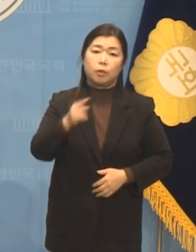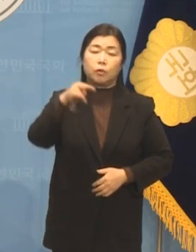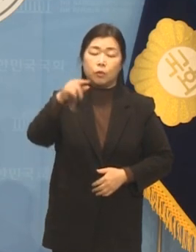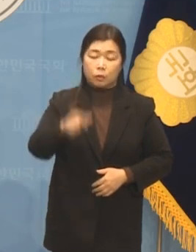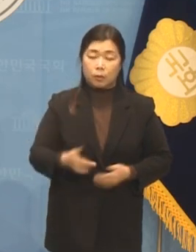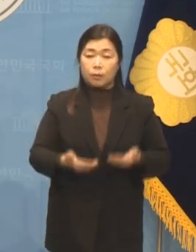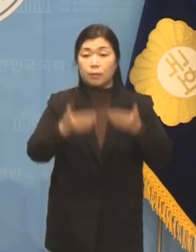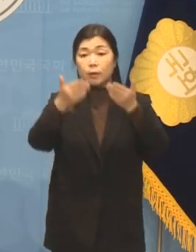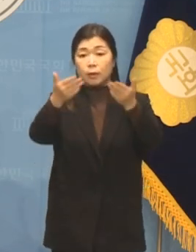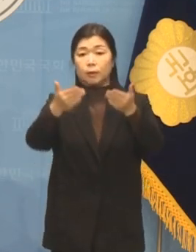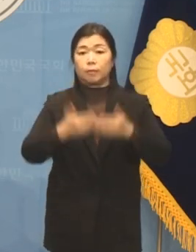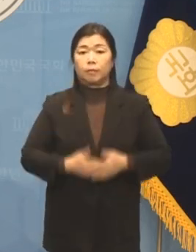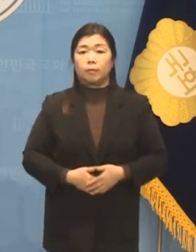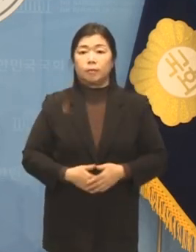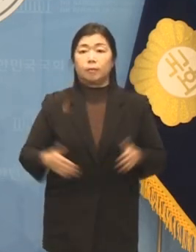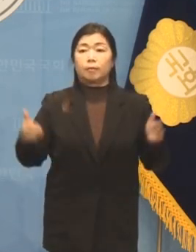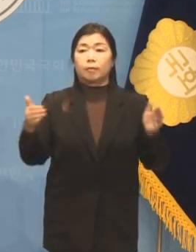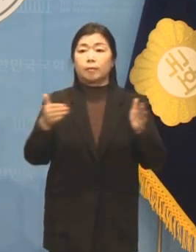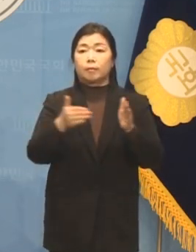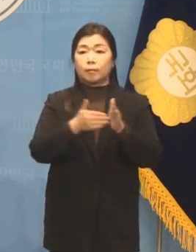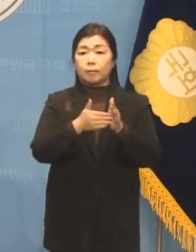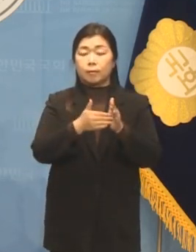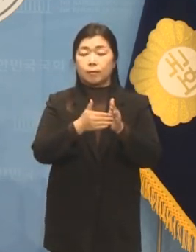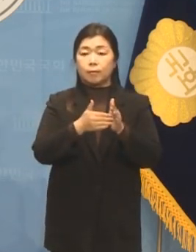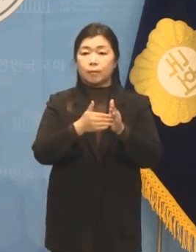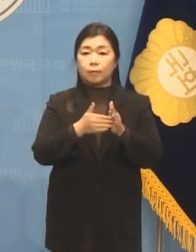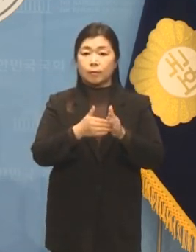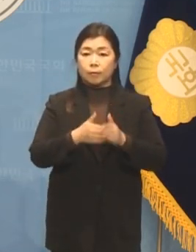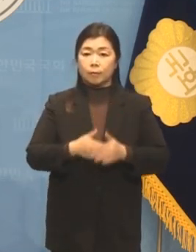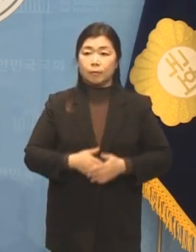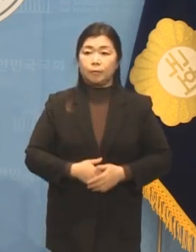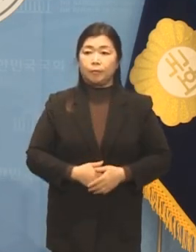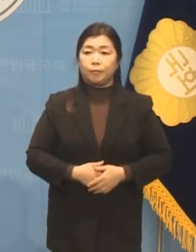드립니다. 이상입니다.